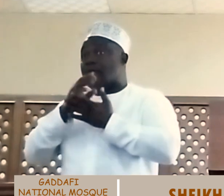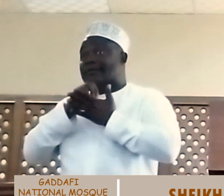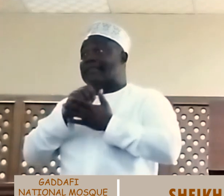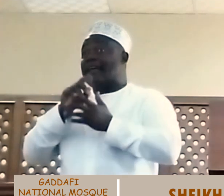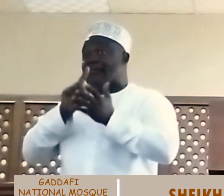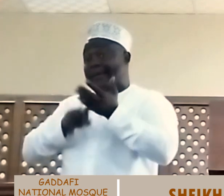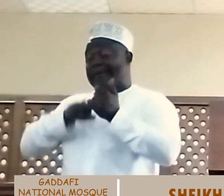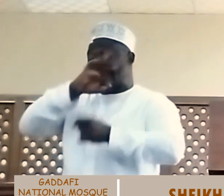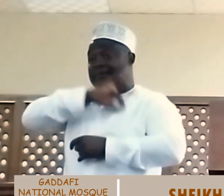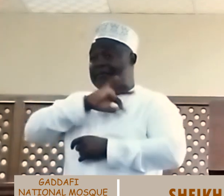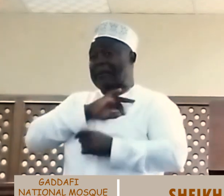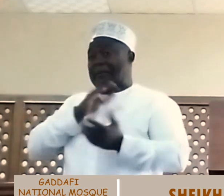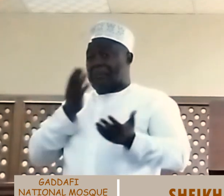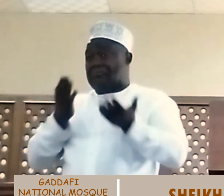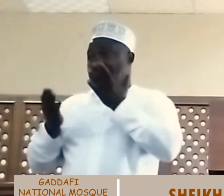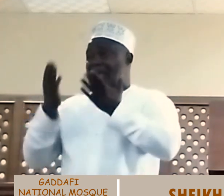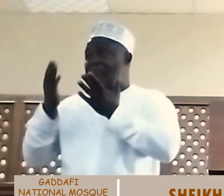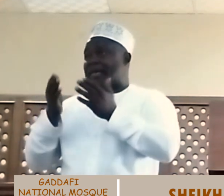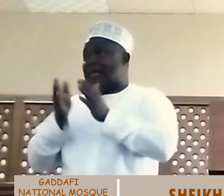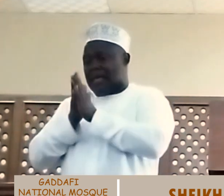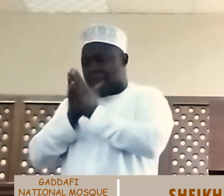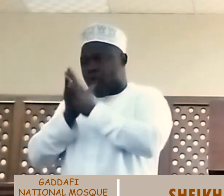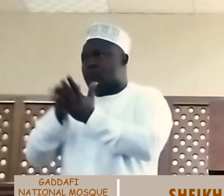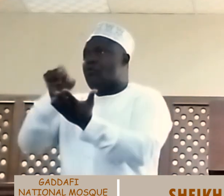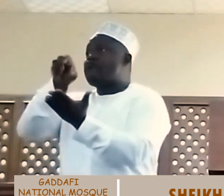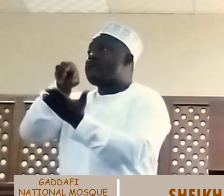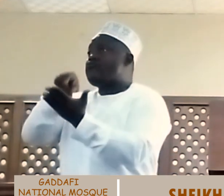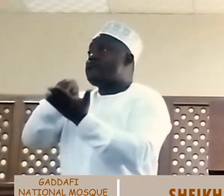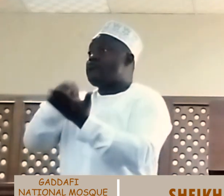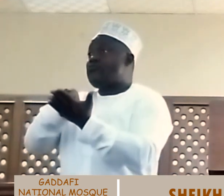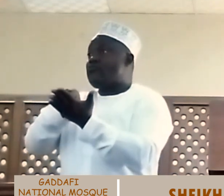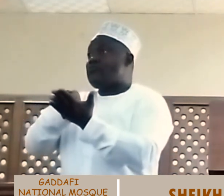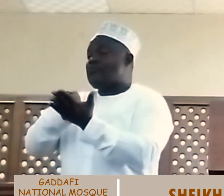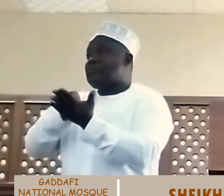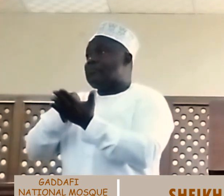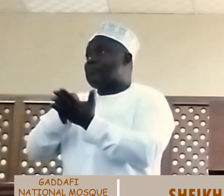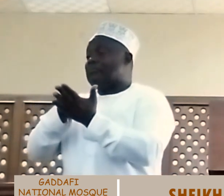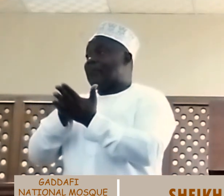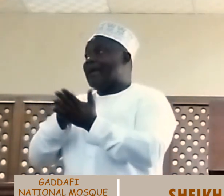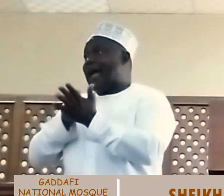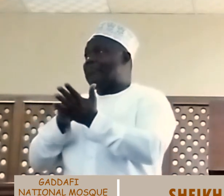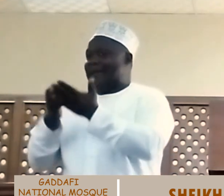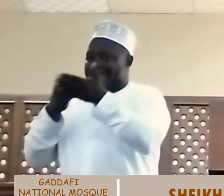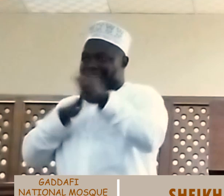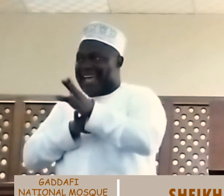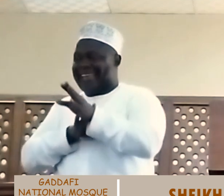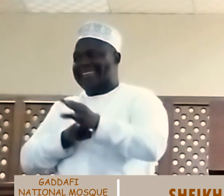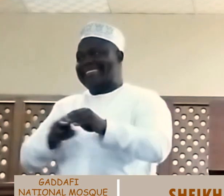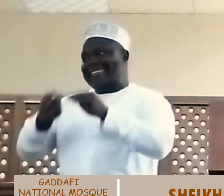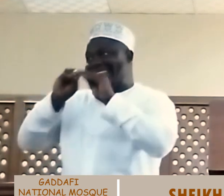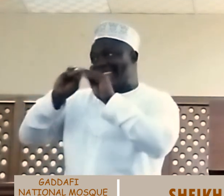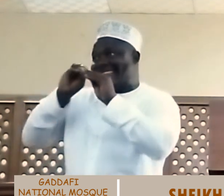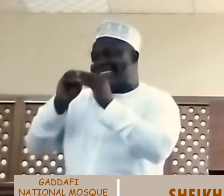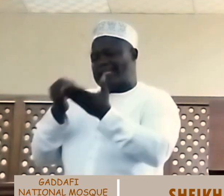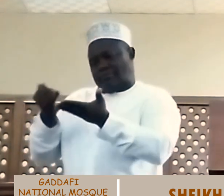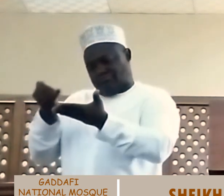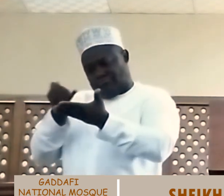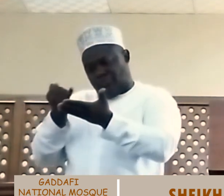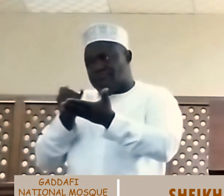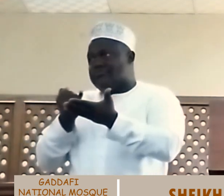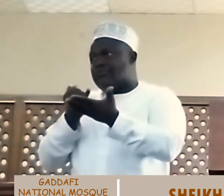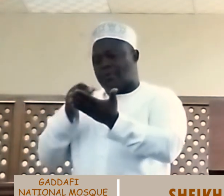mushafan, obanga yaleka Qur'an esikiddwa, somesezza omwana Qur'an